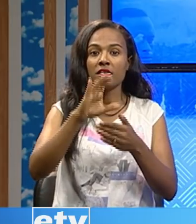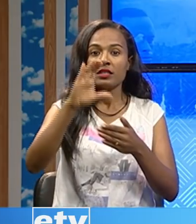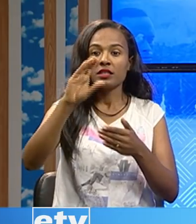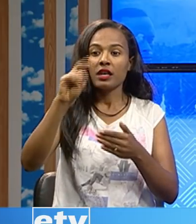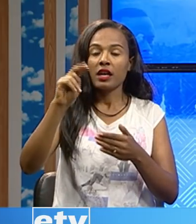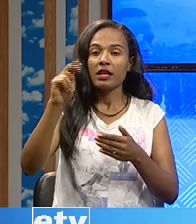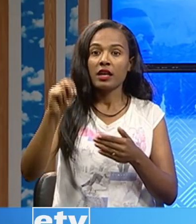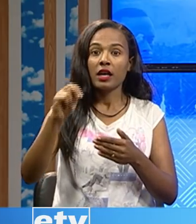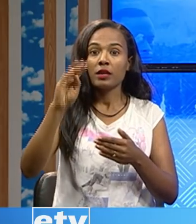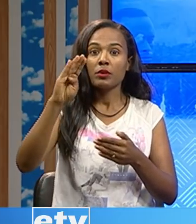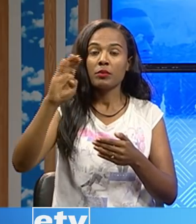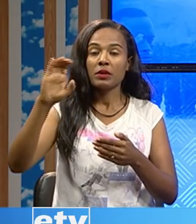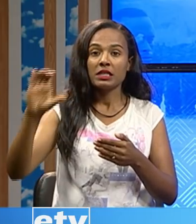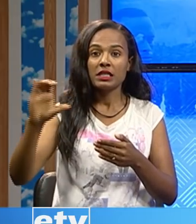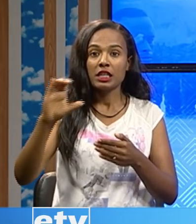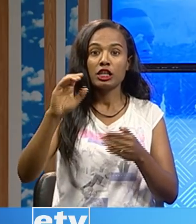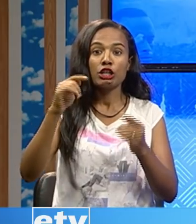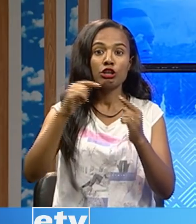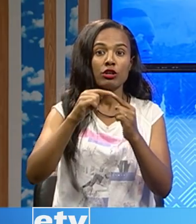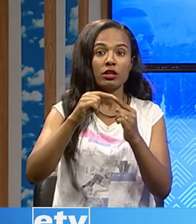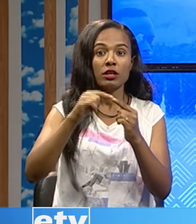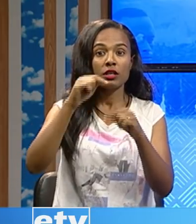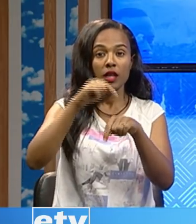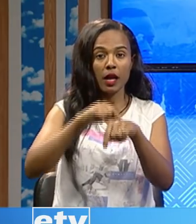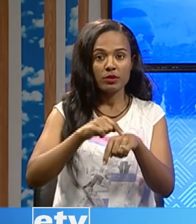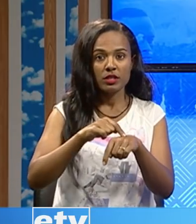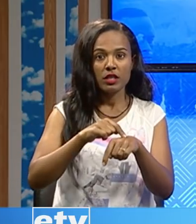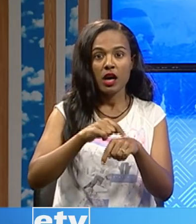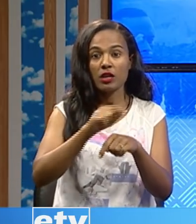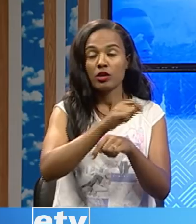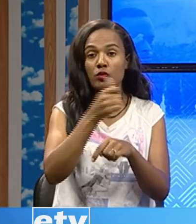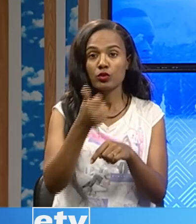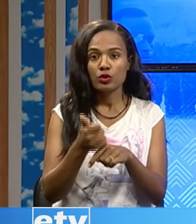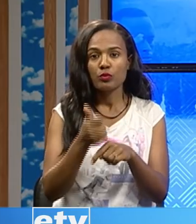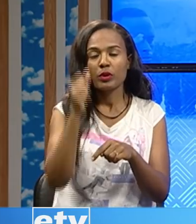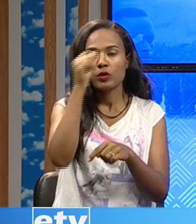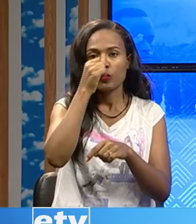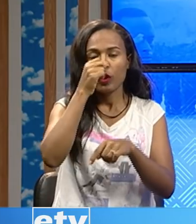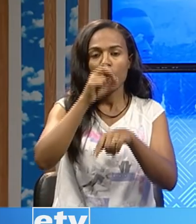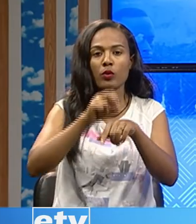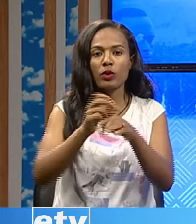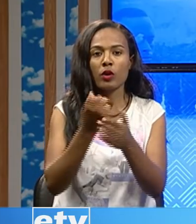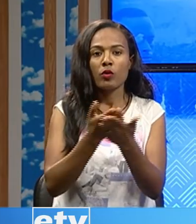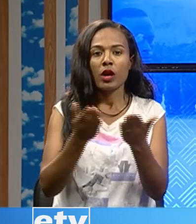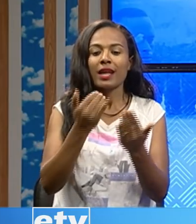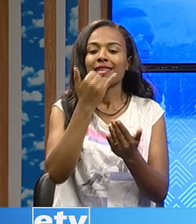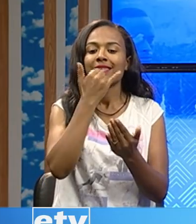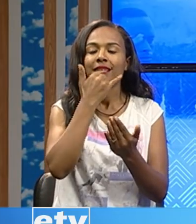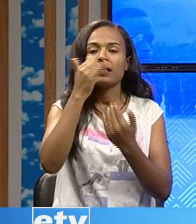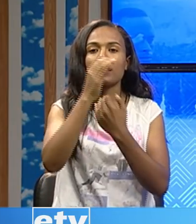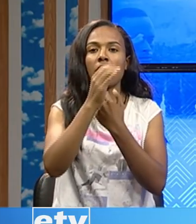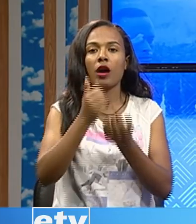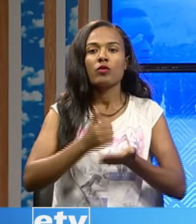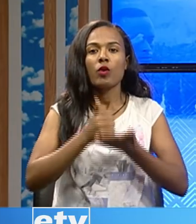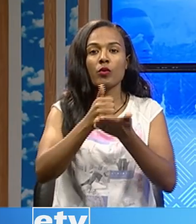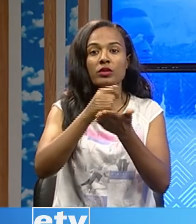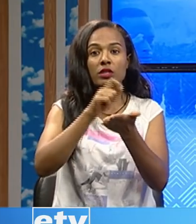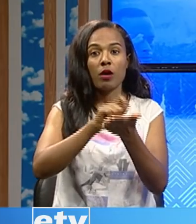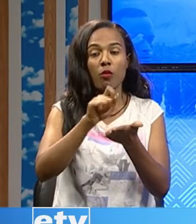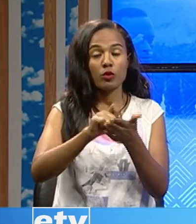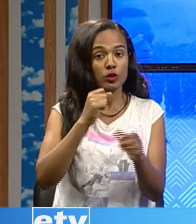ሲኤንኤን፣ ቢቢሲ፣ ኒውዮርክ ታይምስ እና ዘ ቴሌግራፍ የመሳሰሉት በኢትዮጵያ ወቅታዊ ጉዳዮች ላይ የተሳሳቱና አድሏዊ ዘገባዎችን